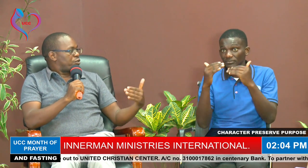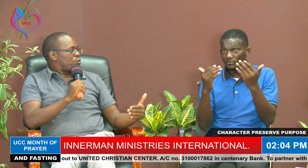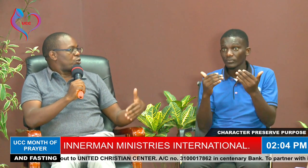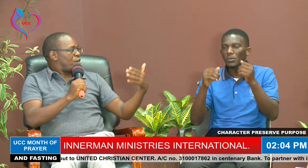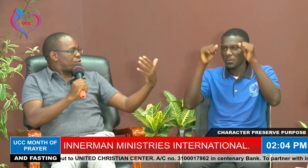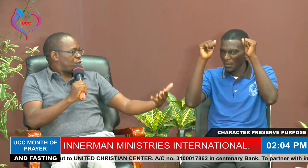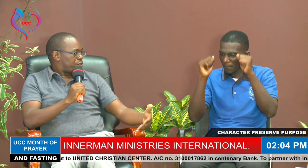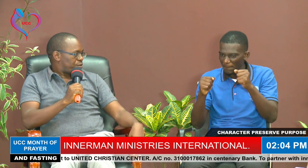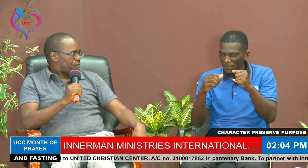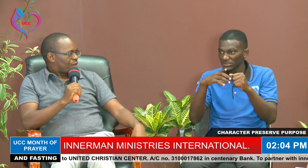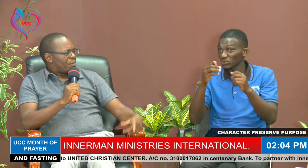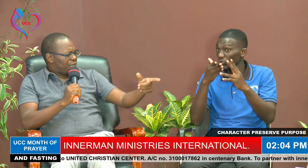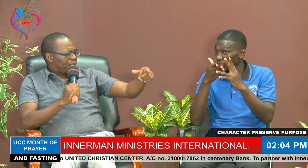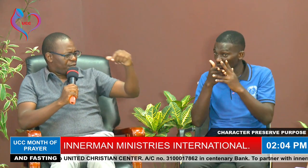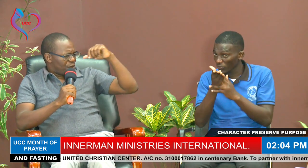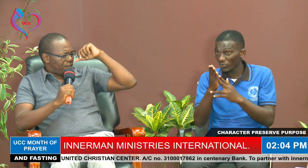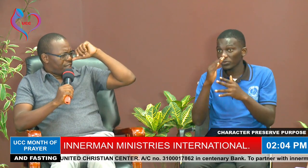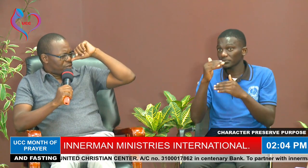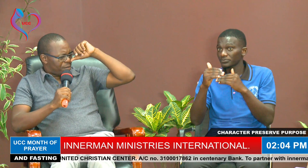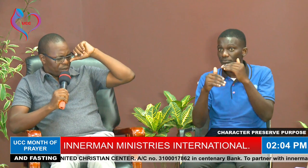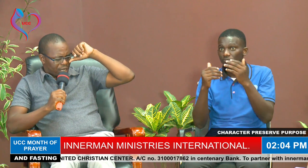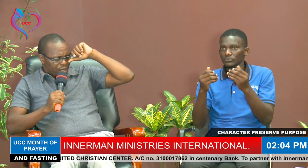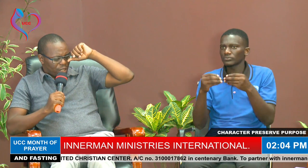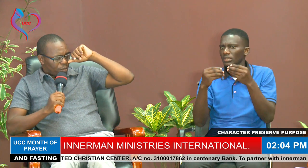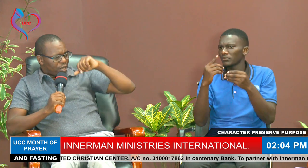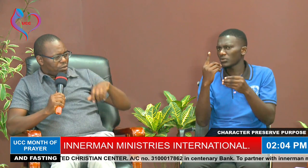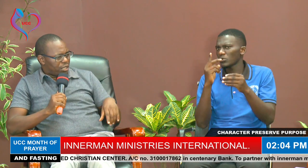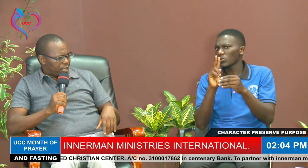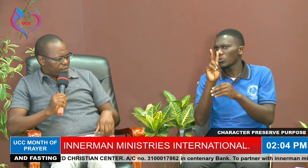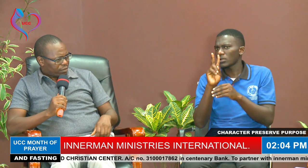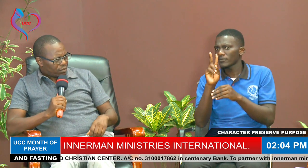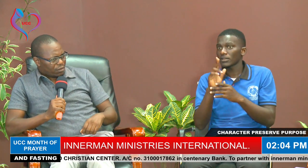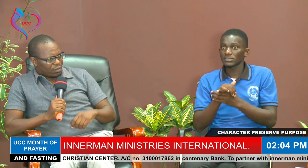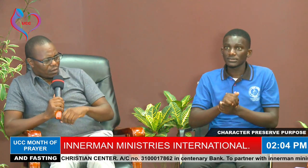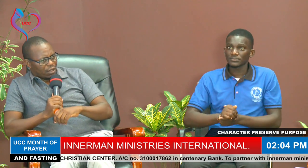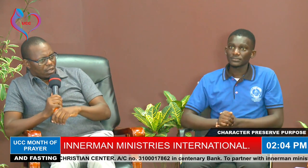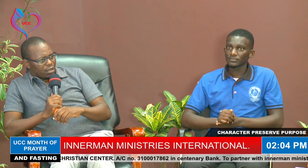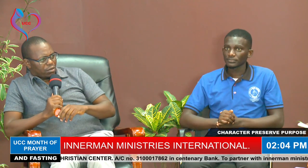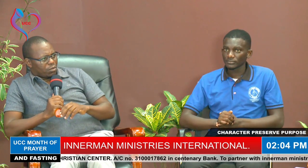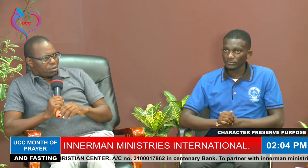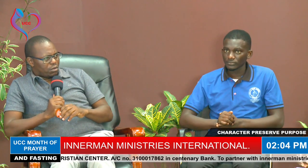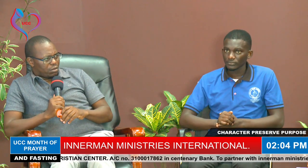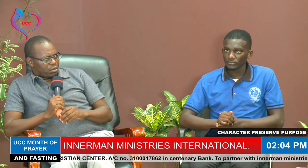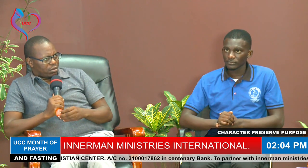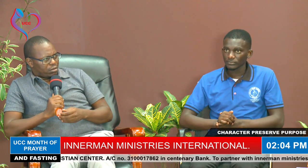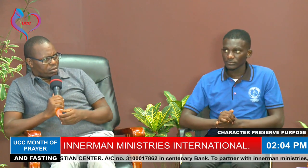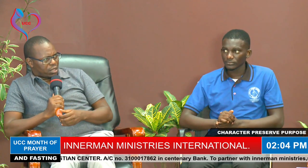through what you have to go through. Amen. But let me give you one verse kwa wama nibajaga tetu wasu mwena lunyidiri lulimu